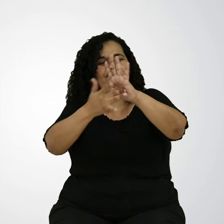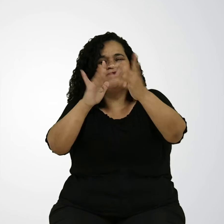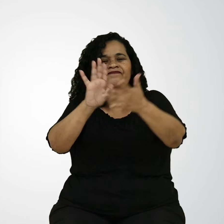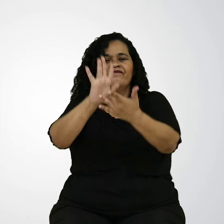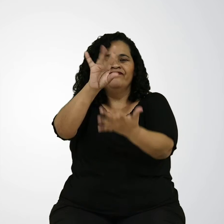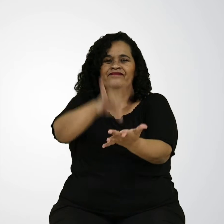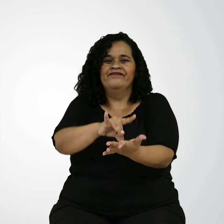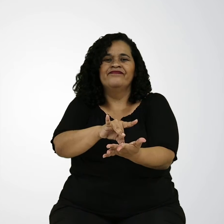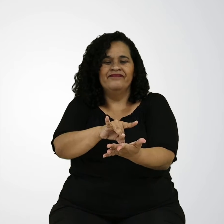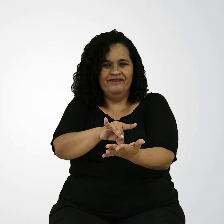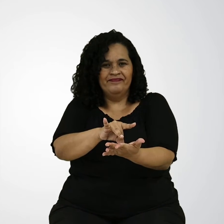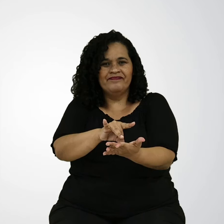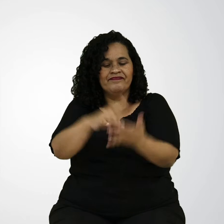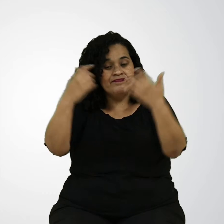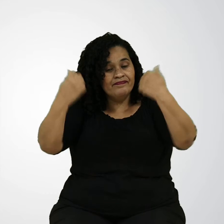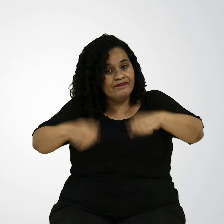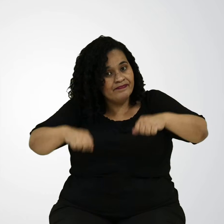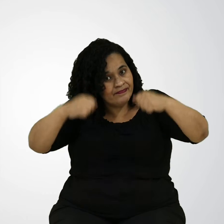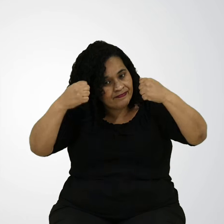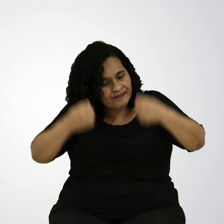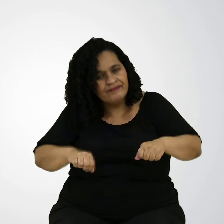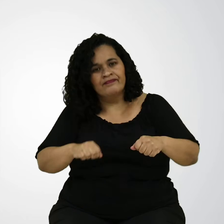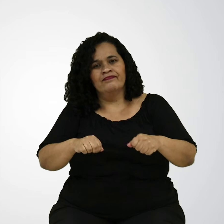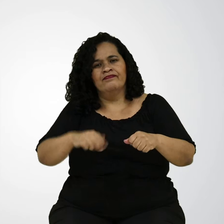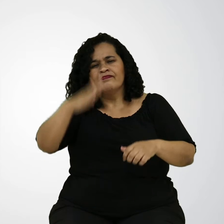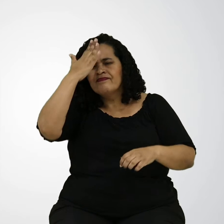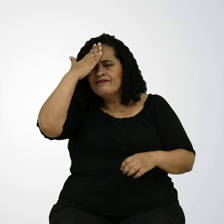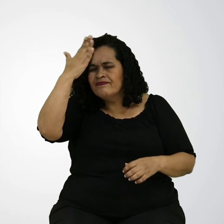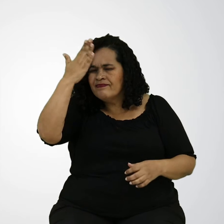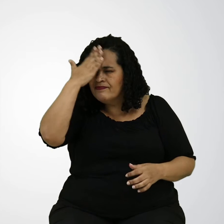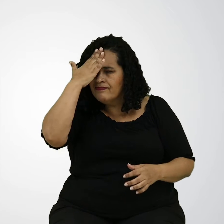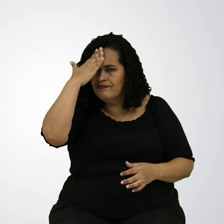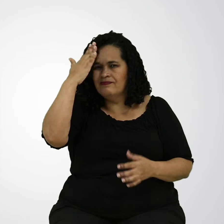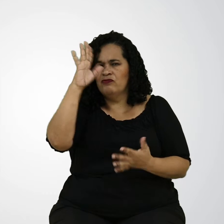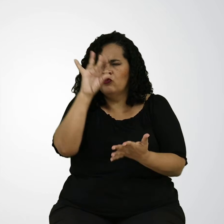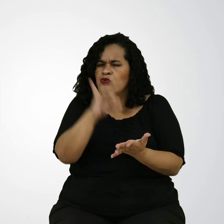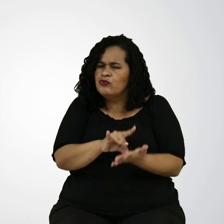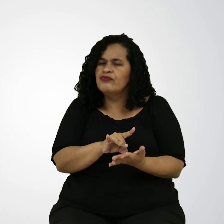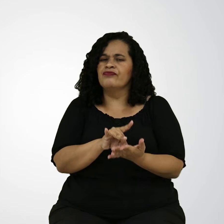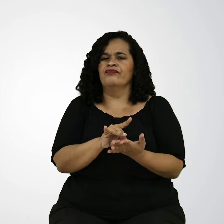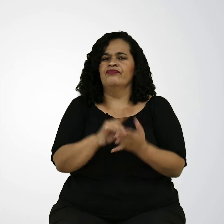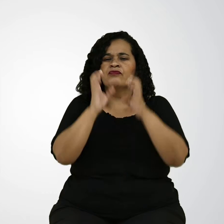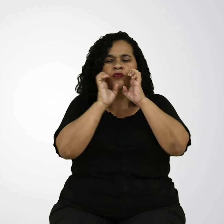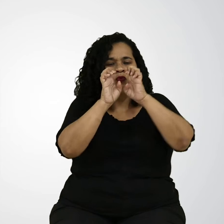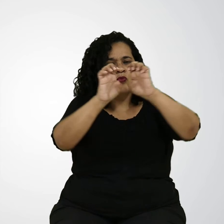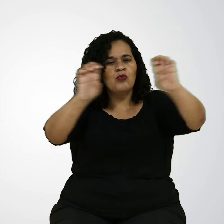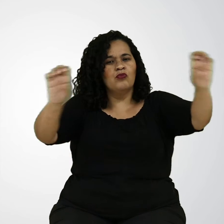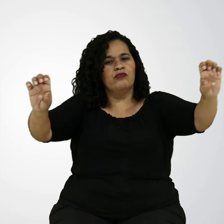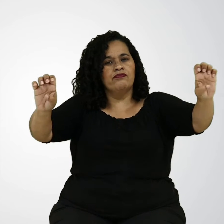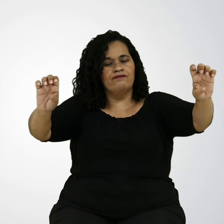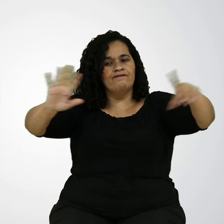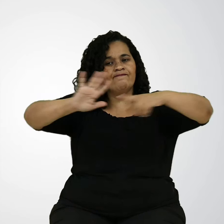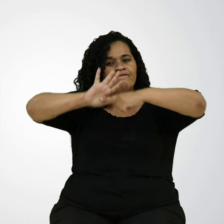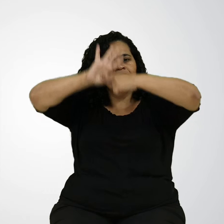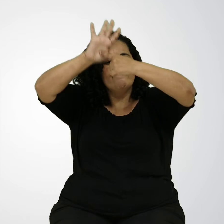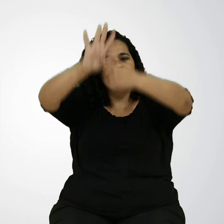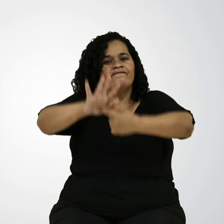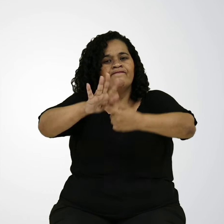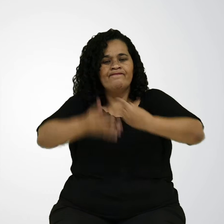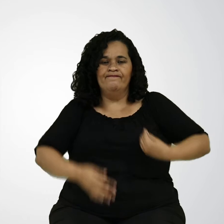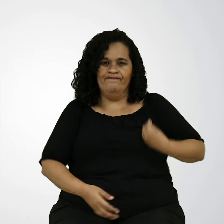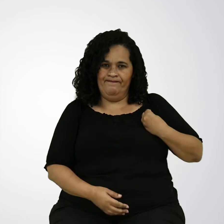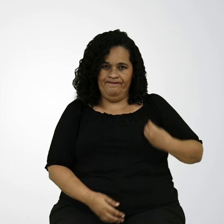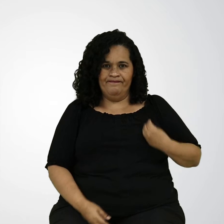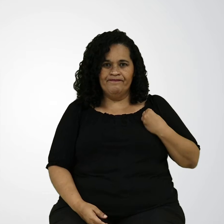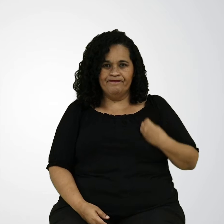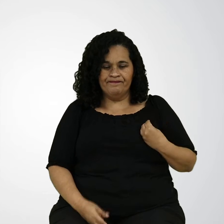de Cristo. Nós precisamos corrigir essa incoerência para que o Evangelho sobressaia sobre a nossa vida. Para